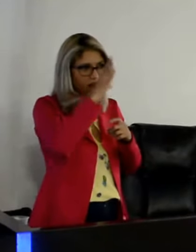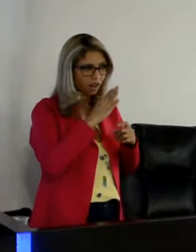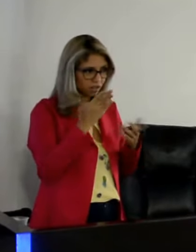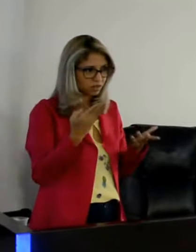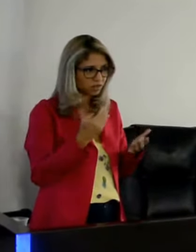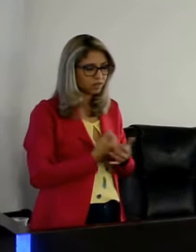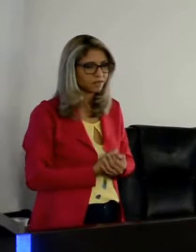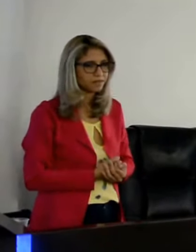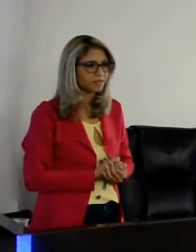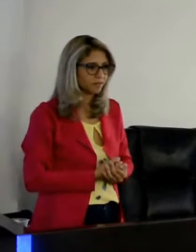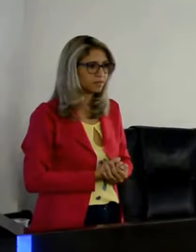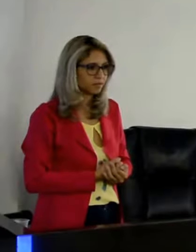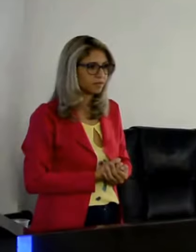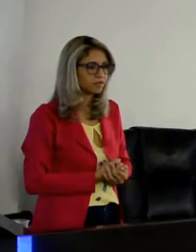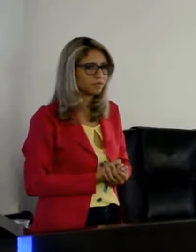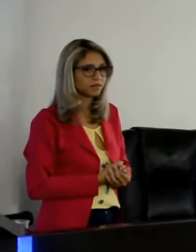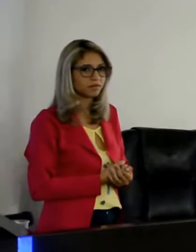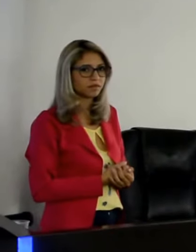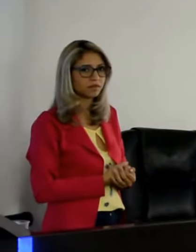Andréia,